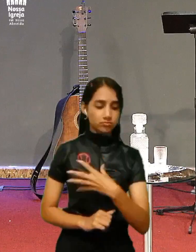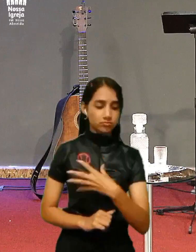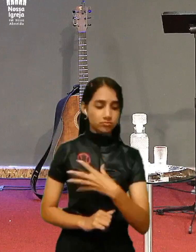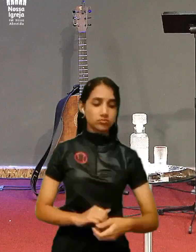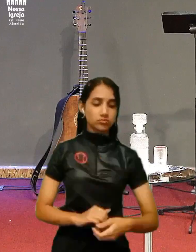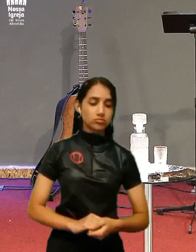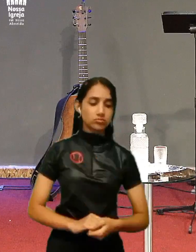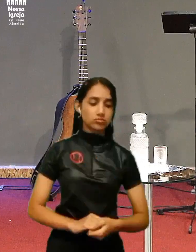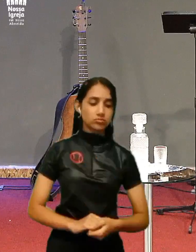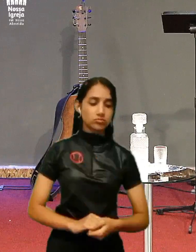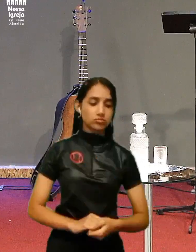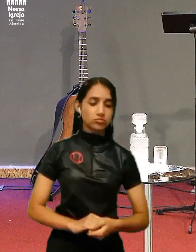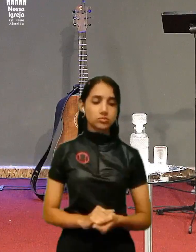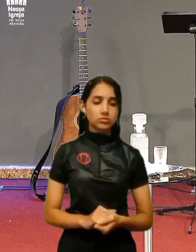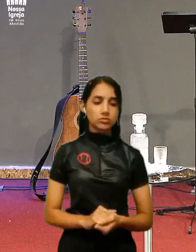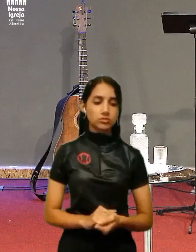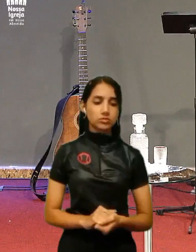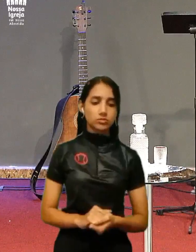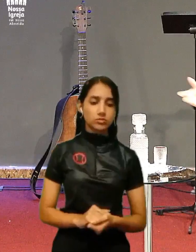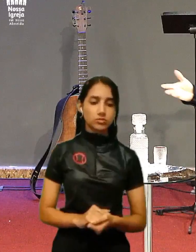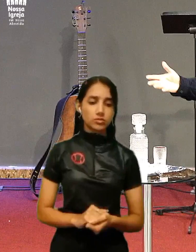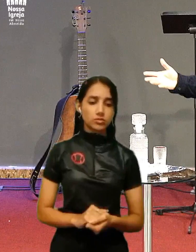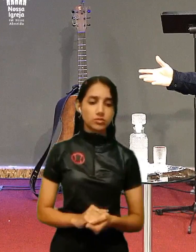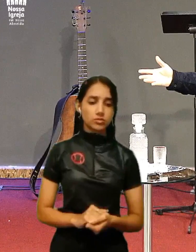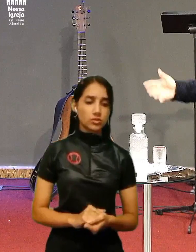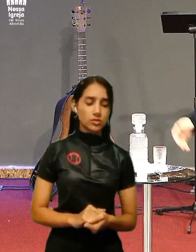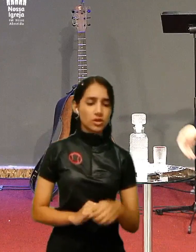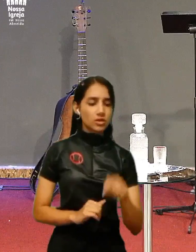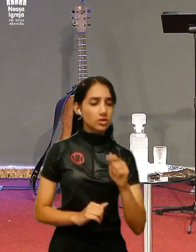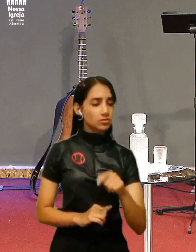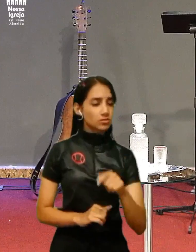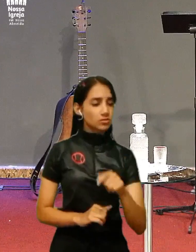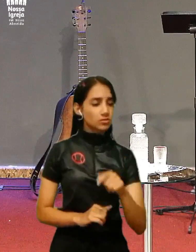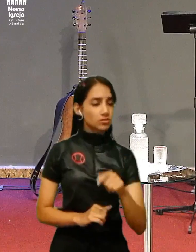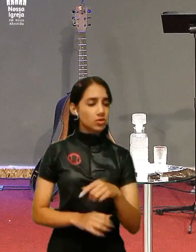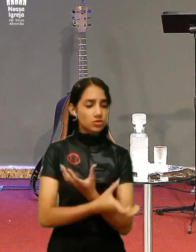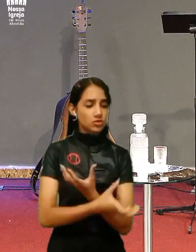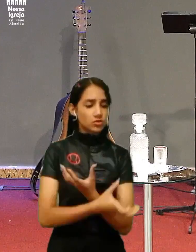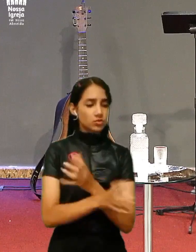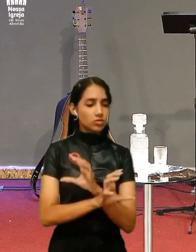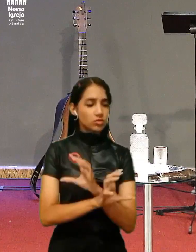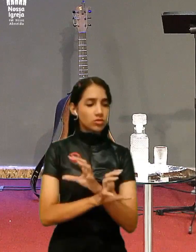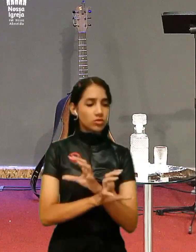homem, acaso podem esses ossos reviverem?